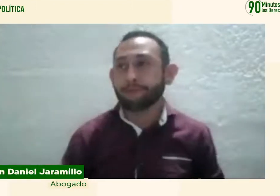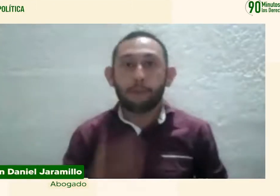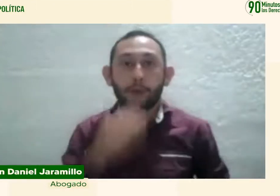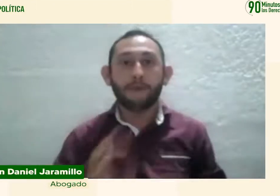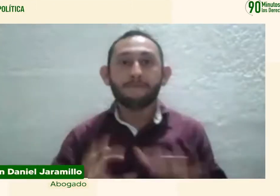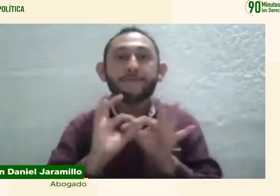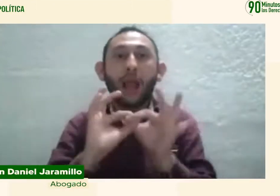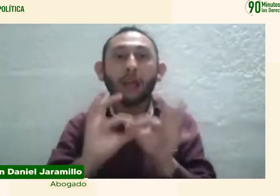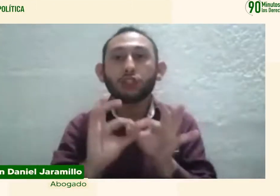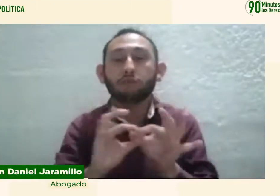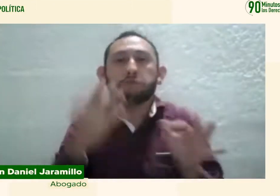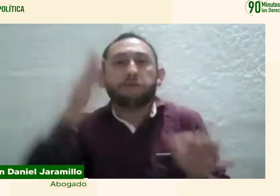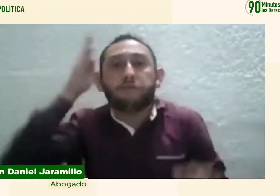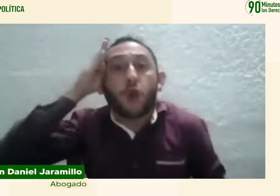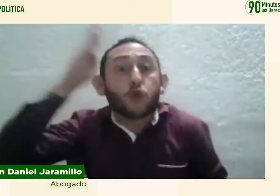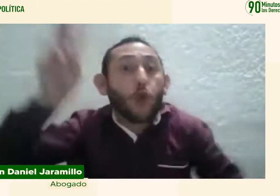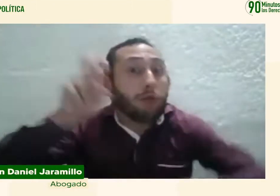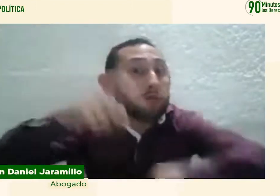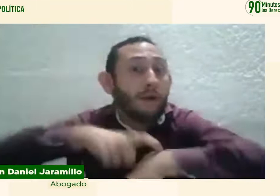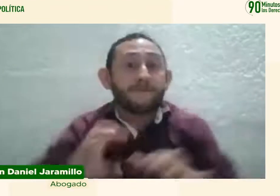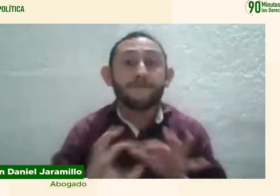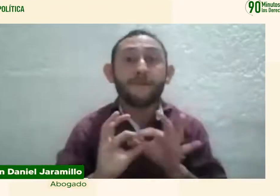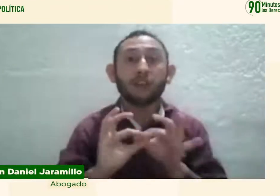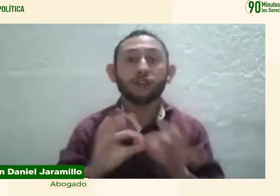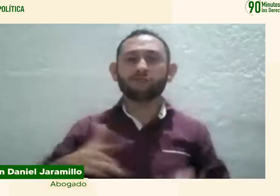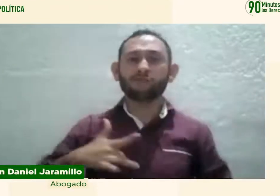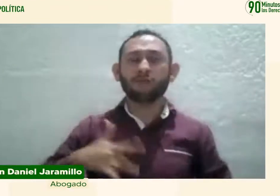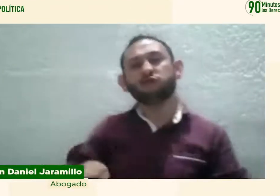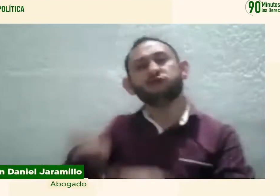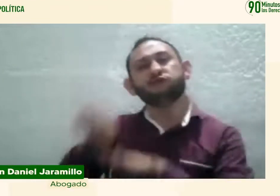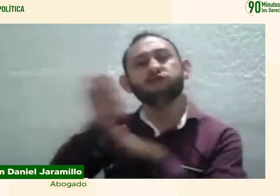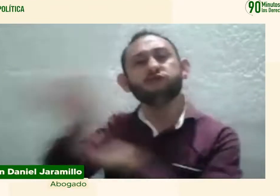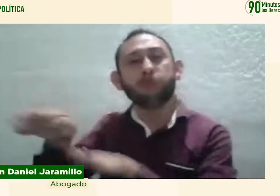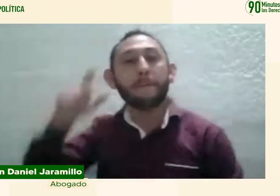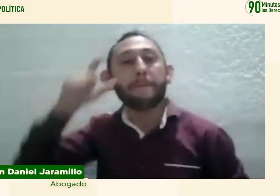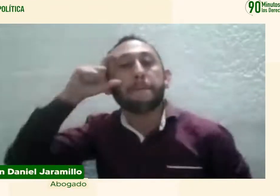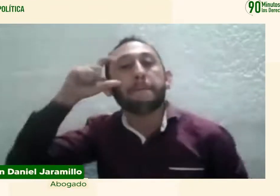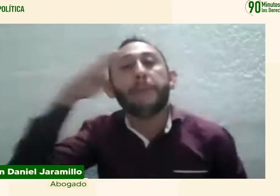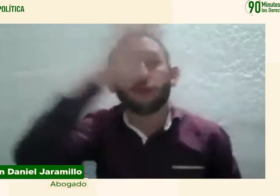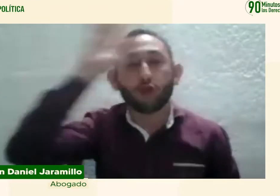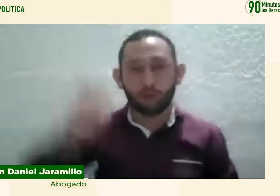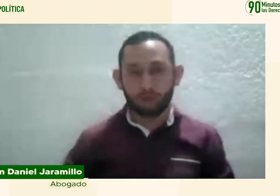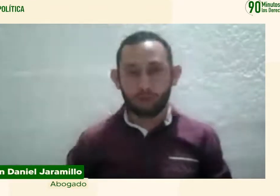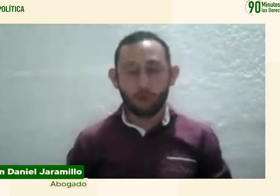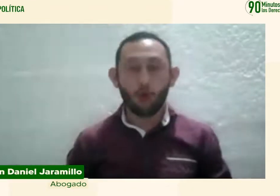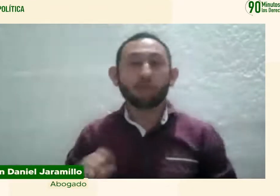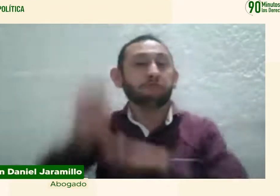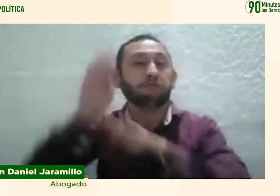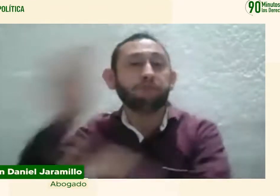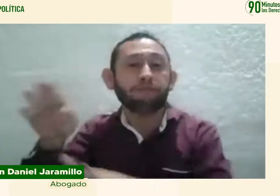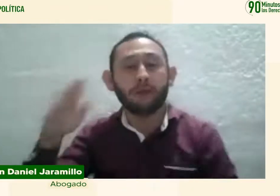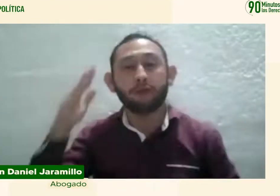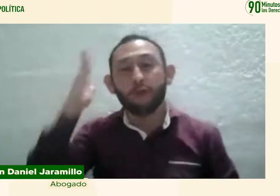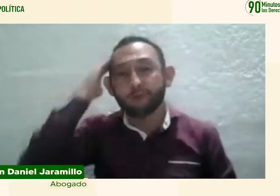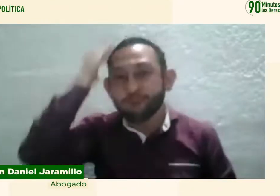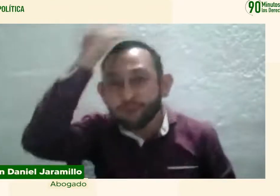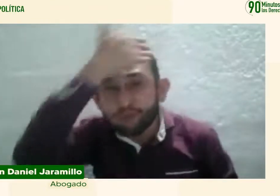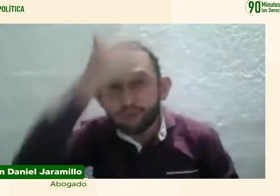como un ciudadano libre y que pueda escoger como quiera por ejemplo si frenas cual dice mire vamos a nos